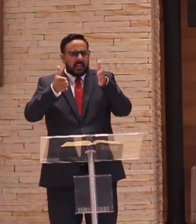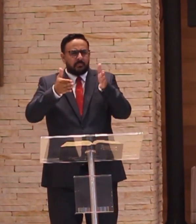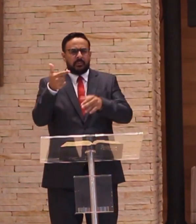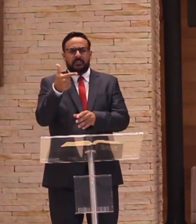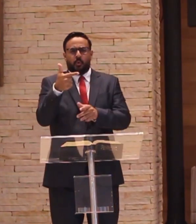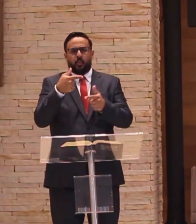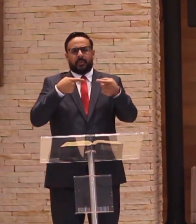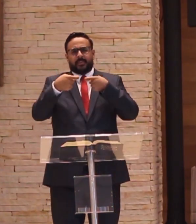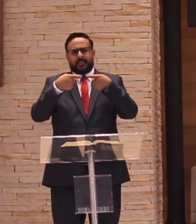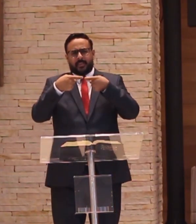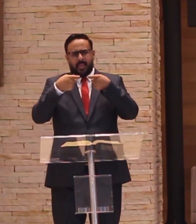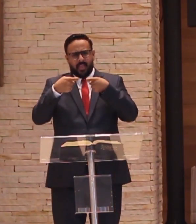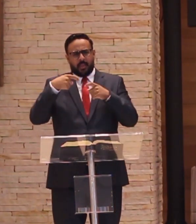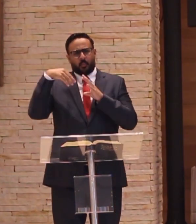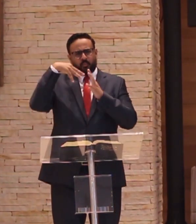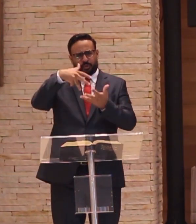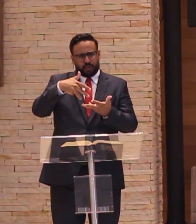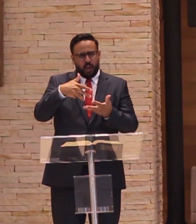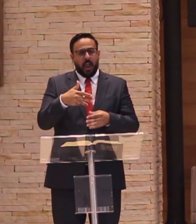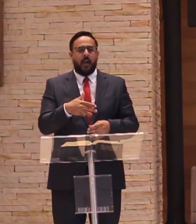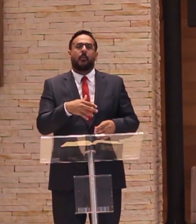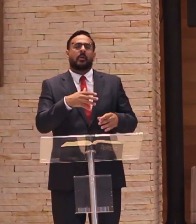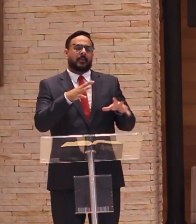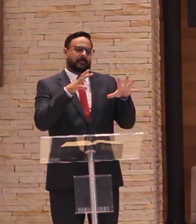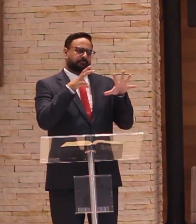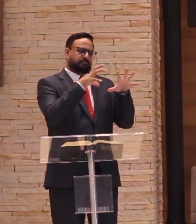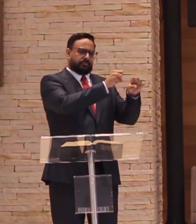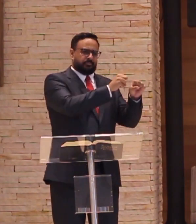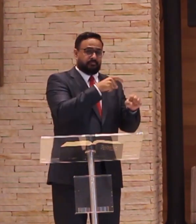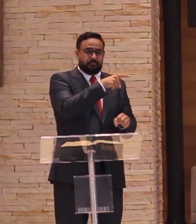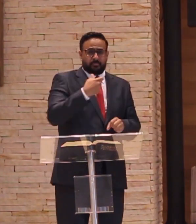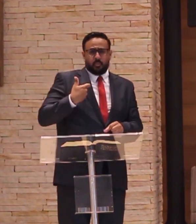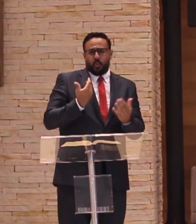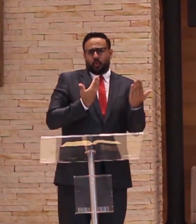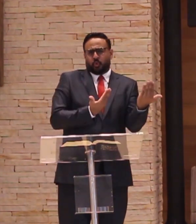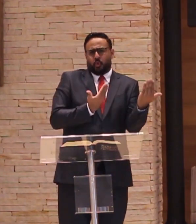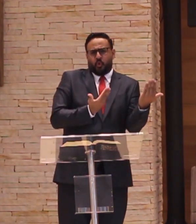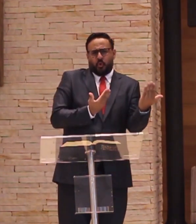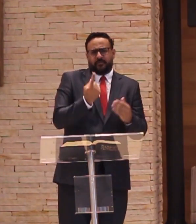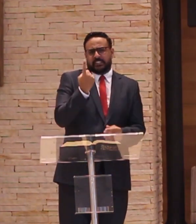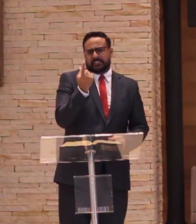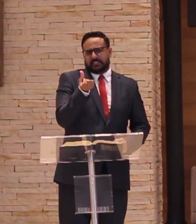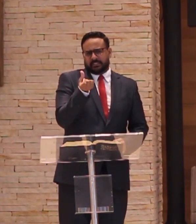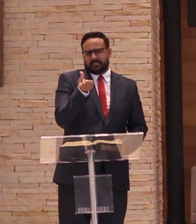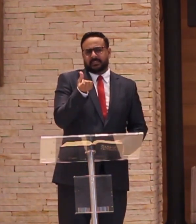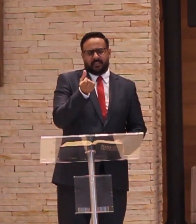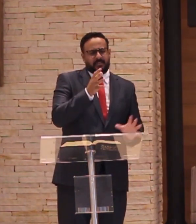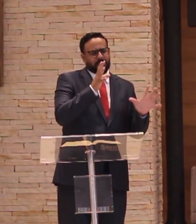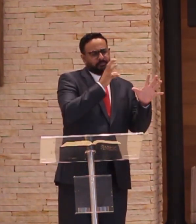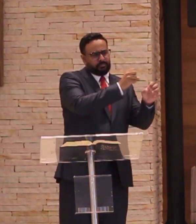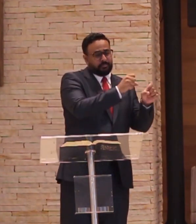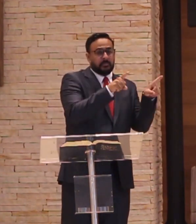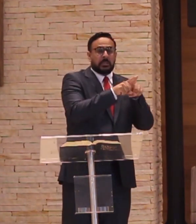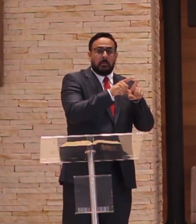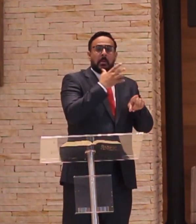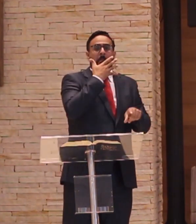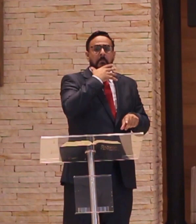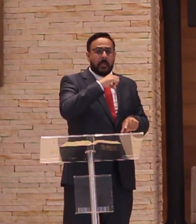aconteceu que, na época da Segunda Guerra Mundial, os soldados que eram contra os